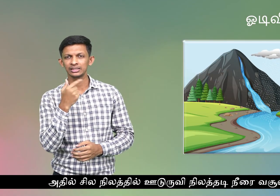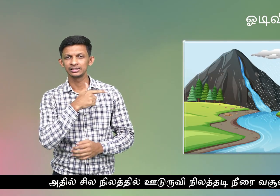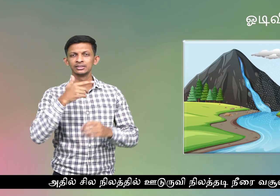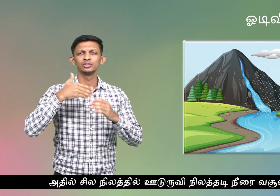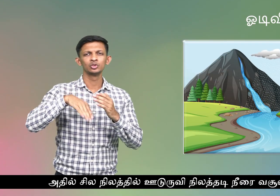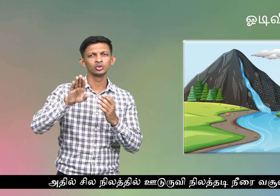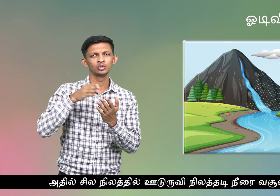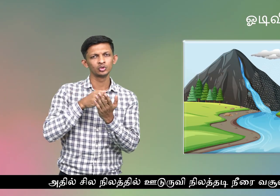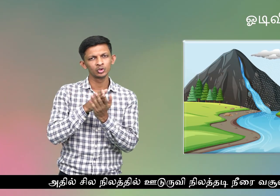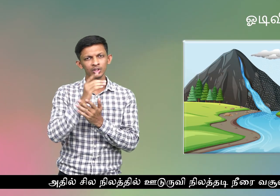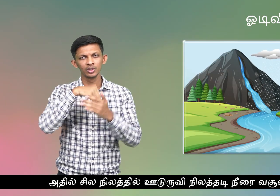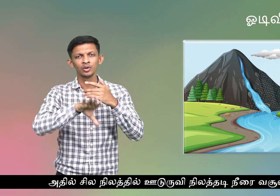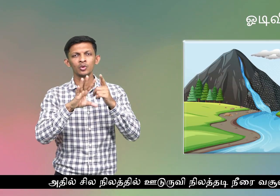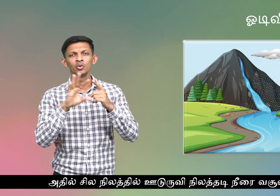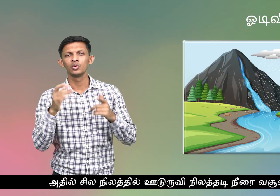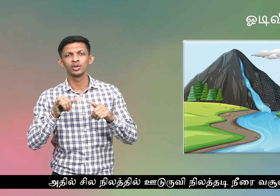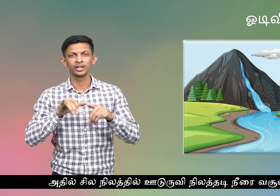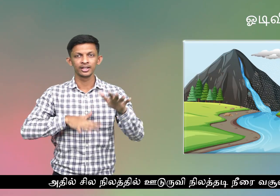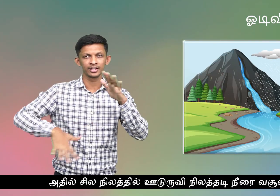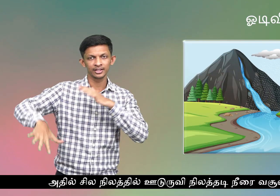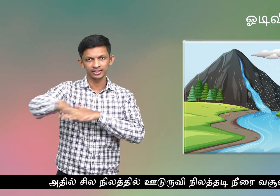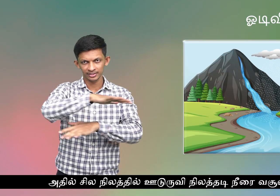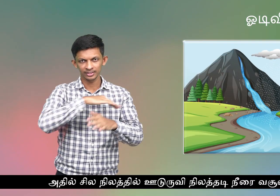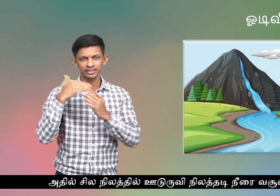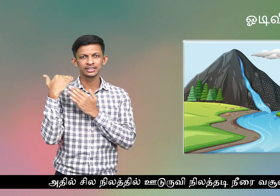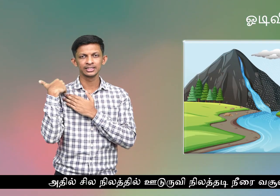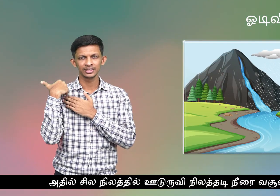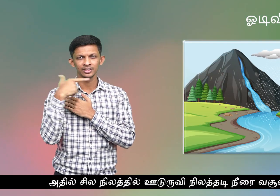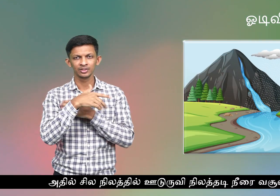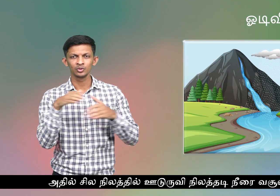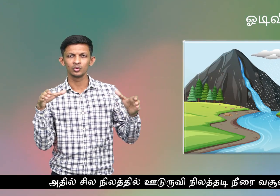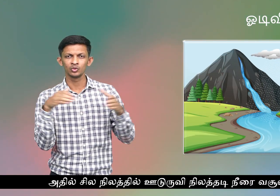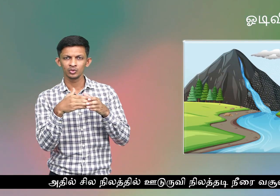அதில் சில நிலத்தில் ஊடுருவி நிலத்தடி நீரை வசூலிக்கின்றன.